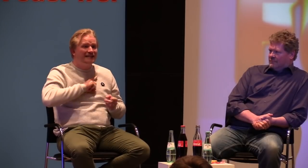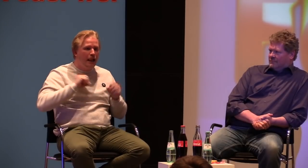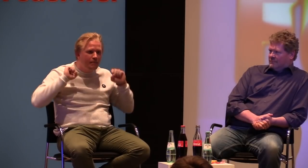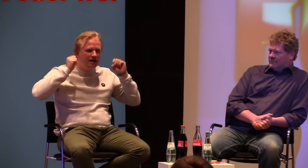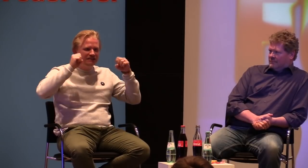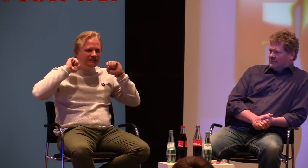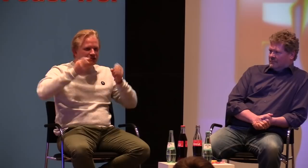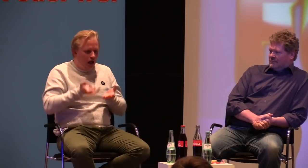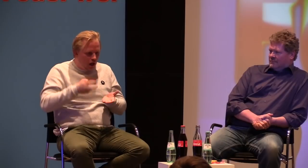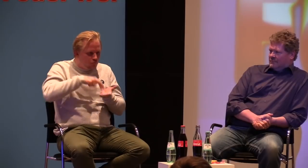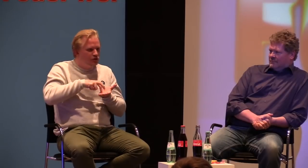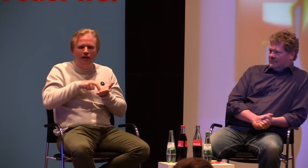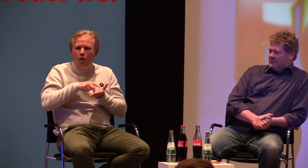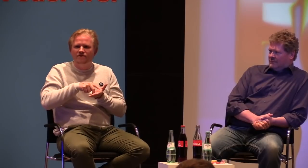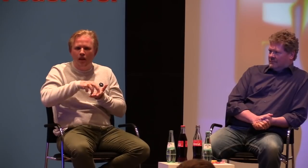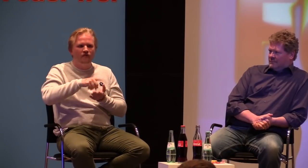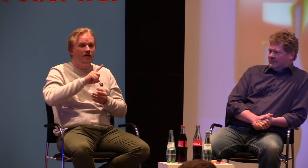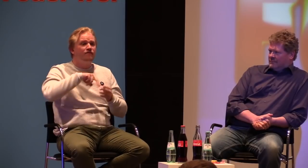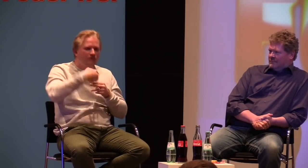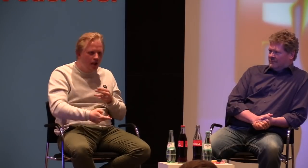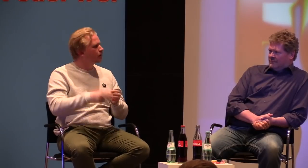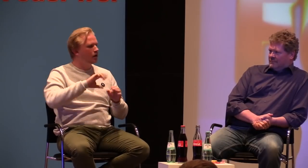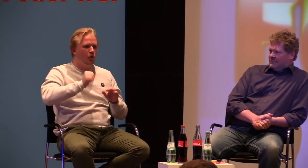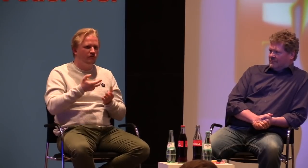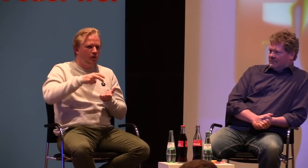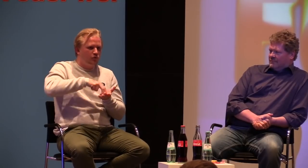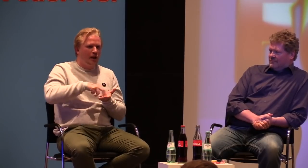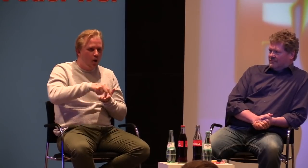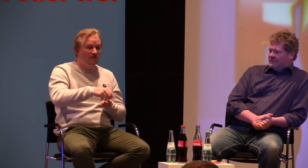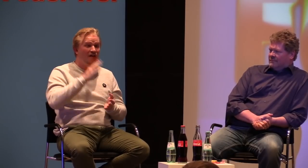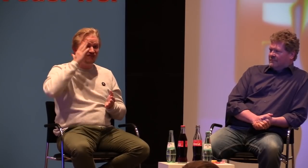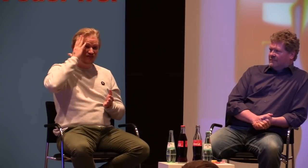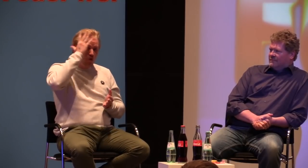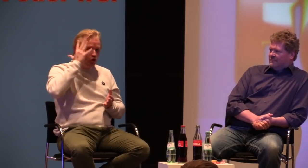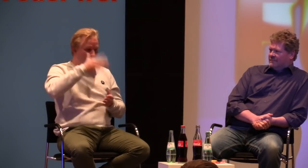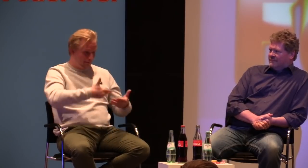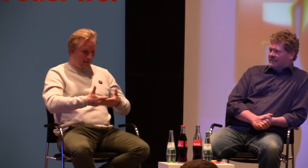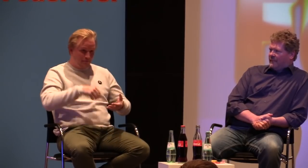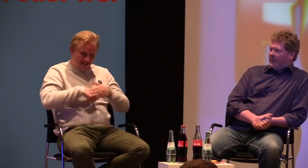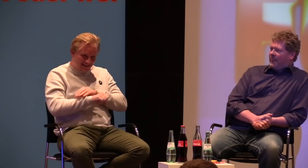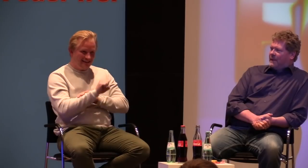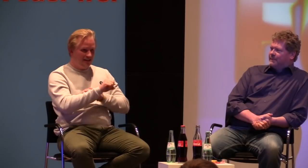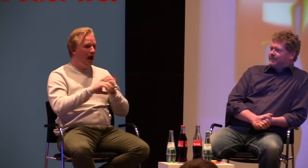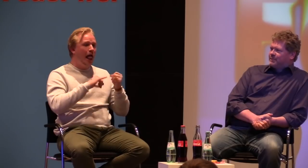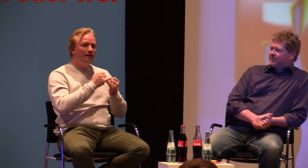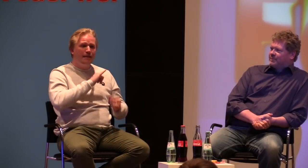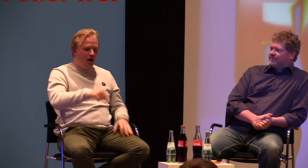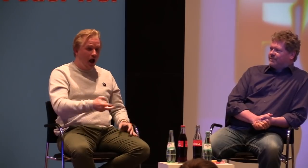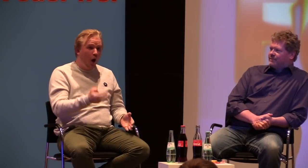ihren Eltern. Und das Laufen an sich ist aber auch ein Prozess, bei dem man hinfällt und trotzdem immer wieder aufstehen muss, um es dann